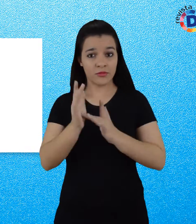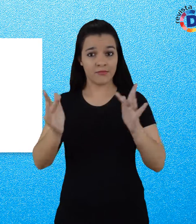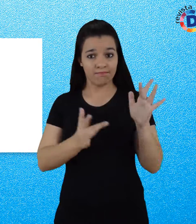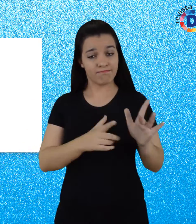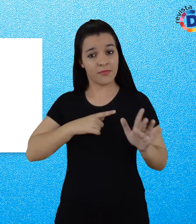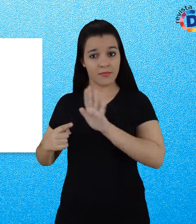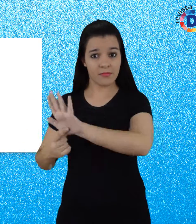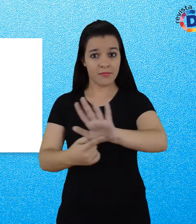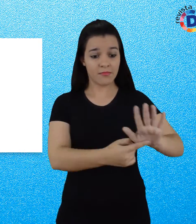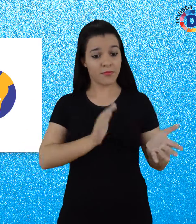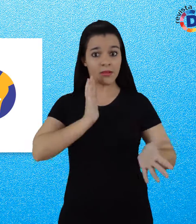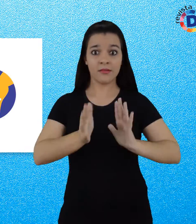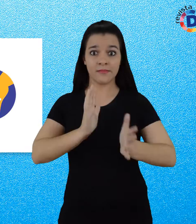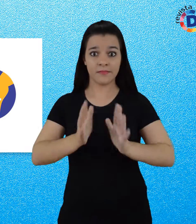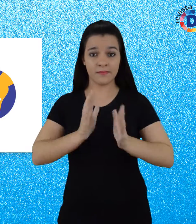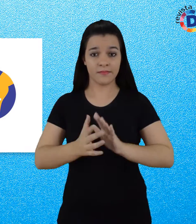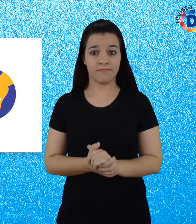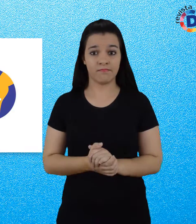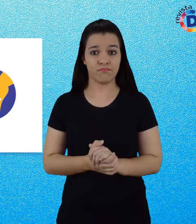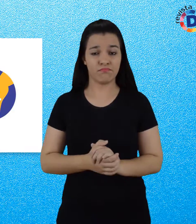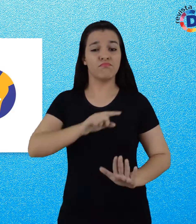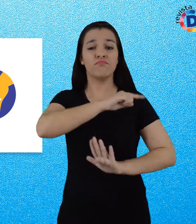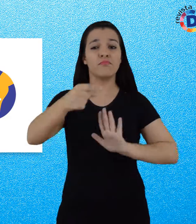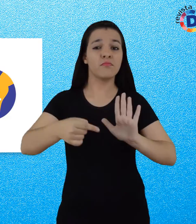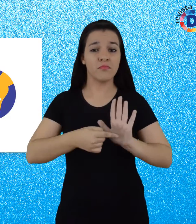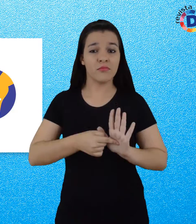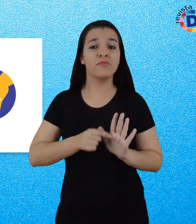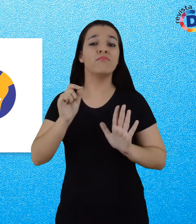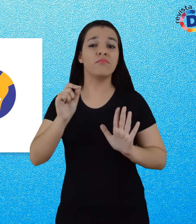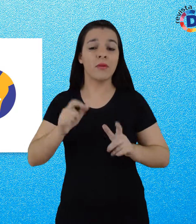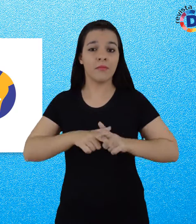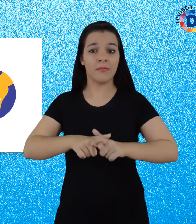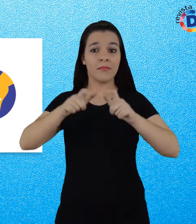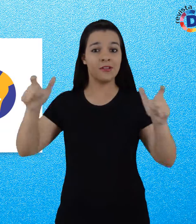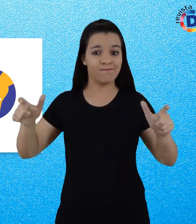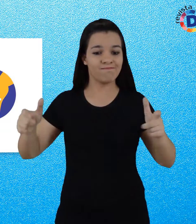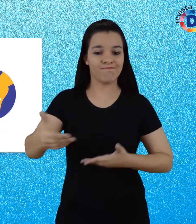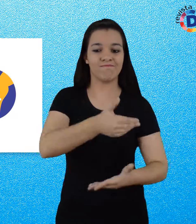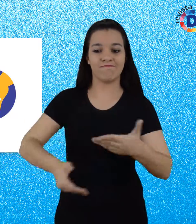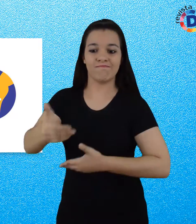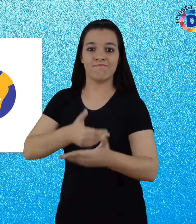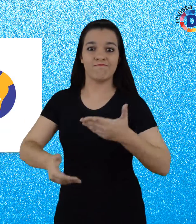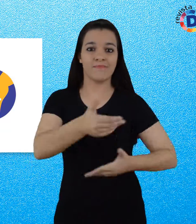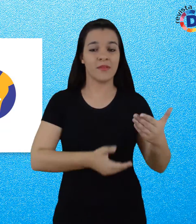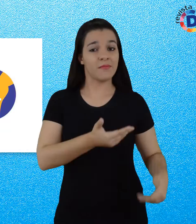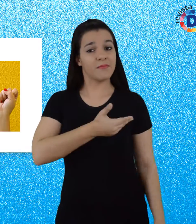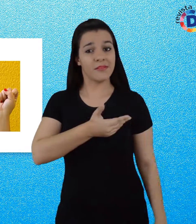realizarão uma apresentação em língua brasileira de sinais, Libras. O objetivo é aumentar a